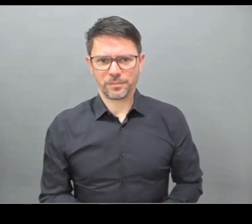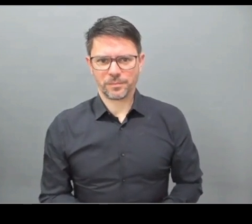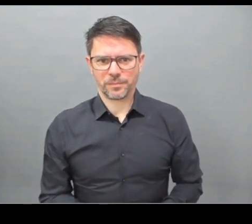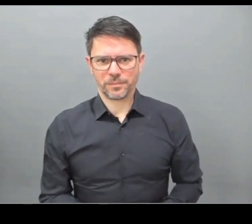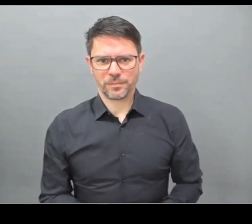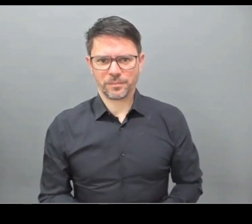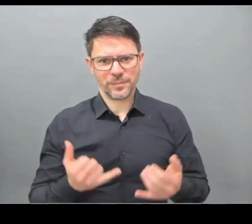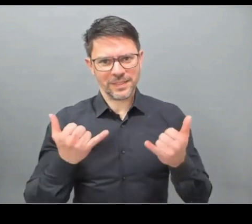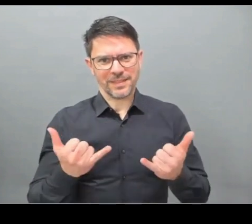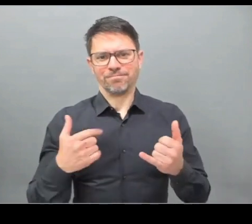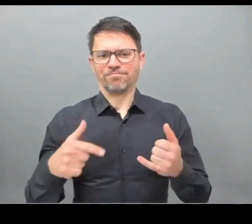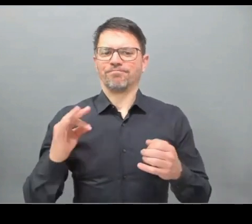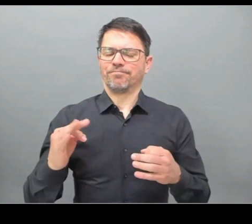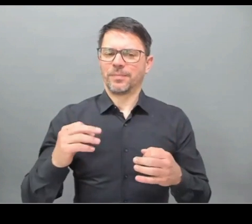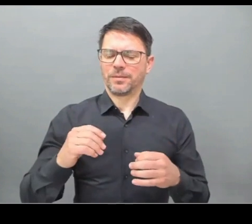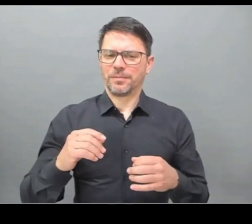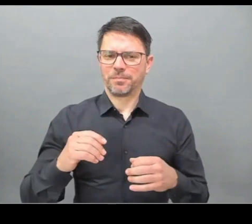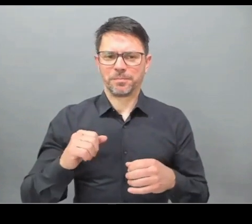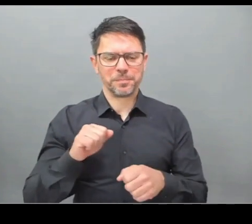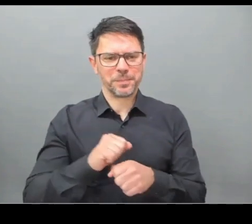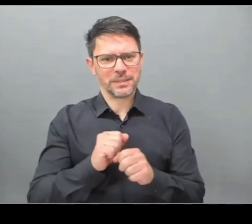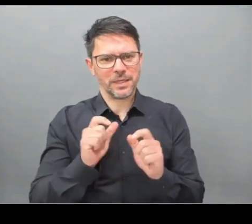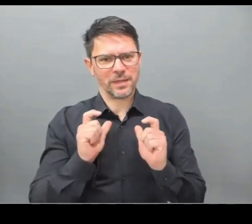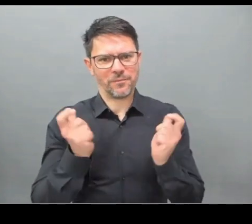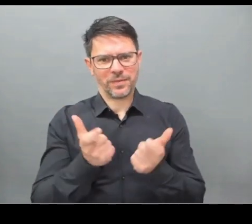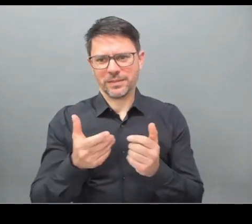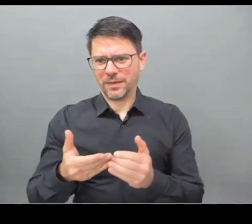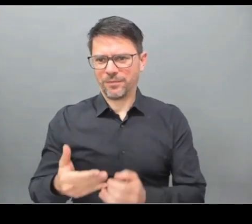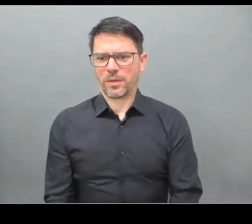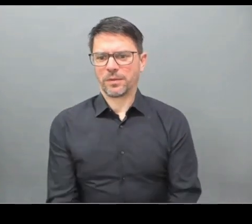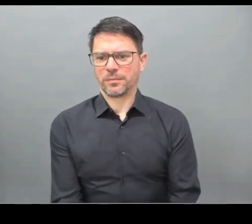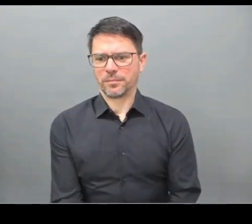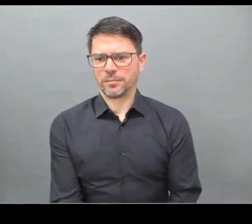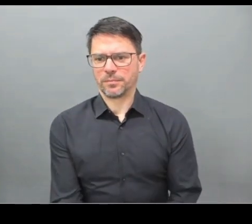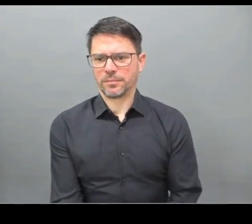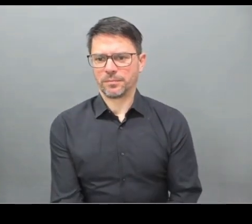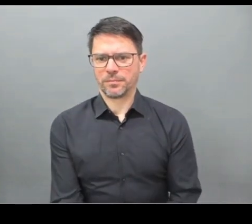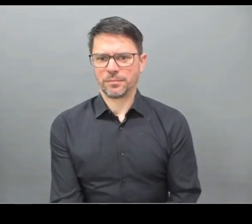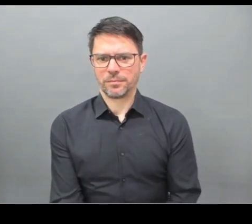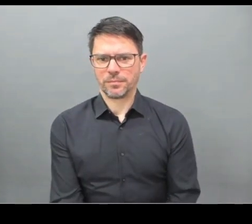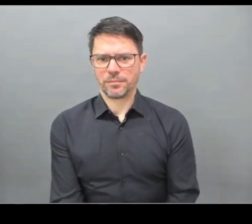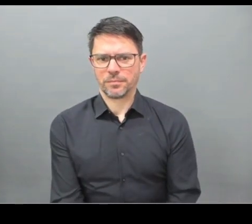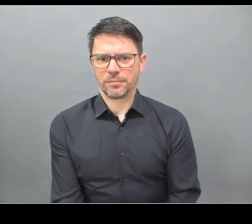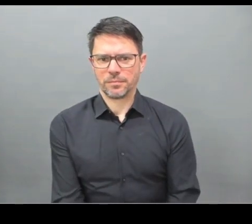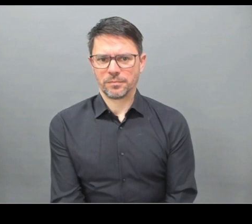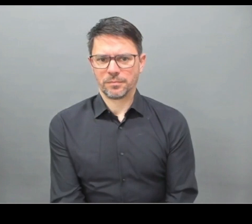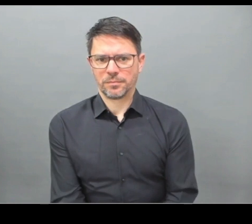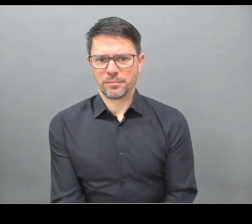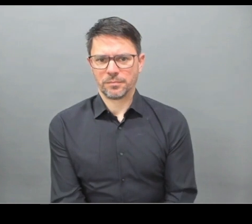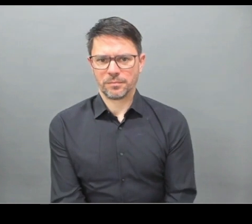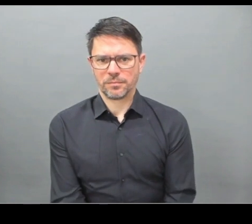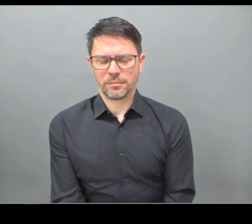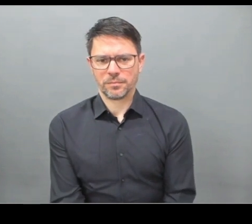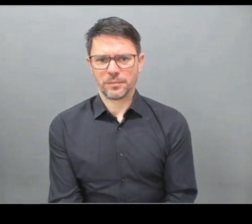Staatskanzleiminister Dr. Florian Herrmann, Wirtschaftsminister Hubert Aiwanger, der Geschäftsführer der Bayerischen